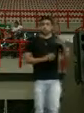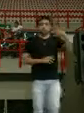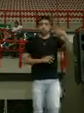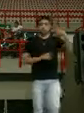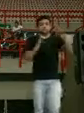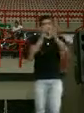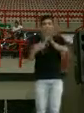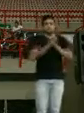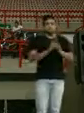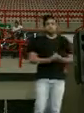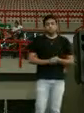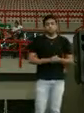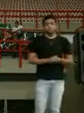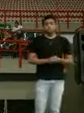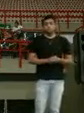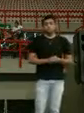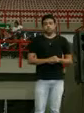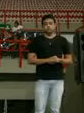aí.